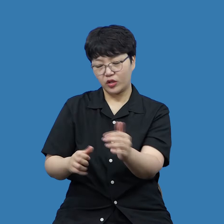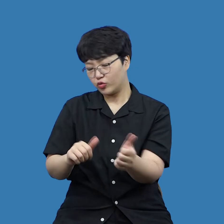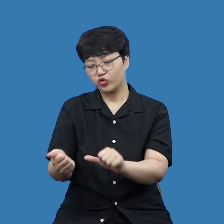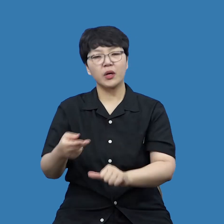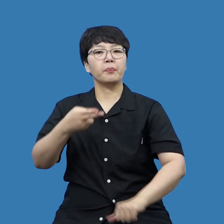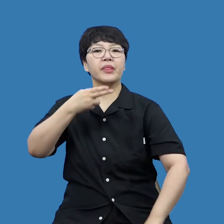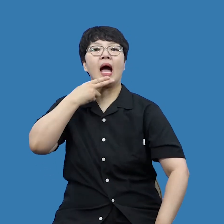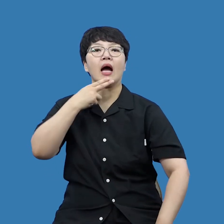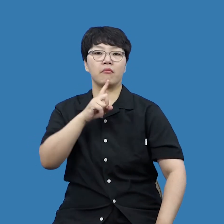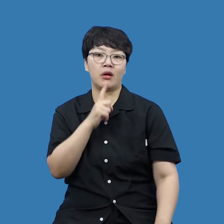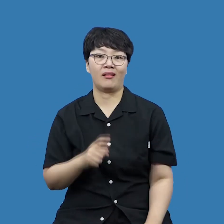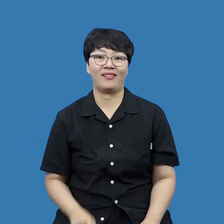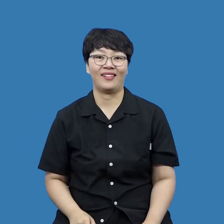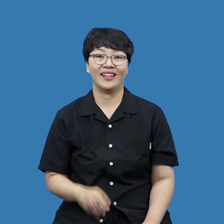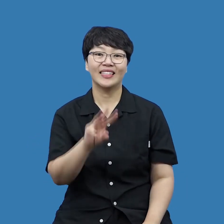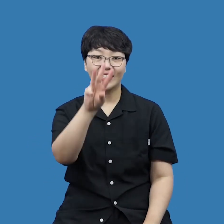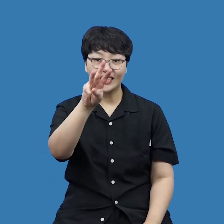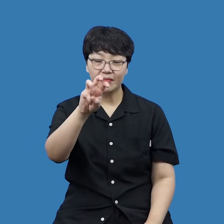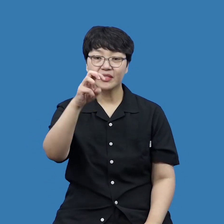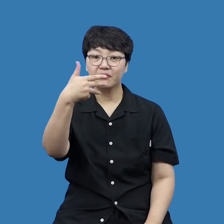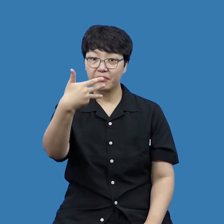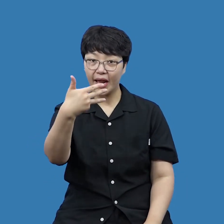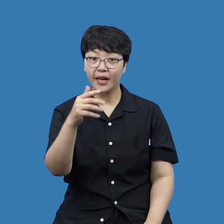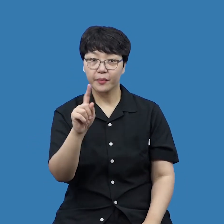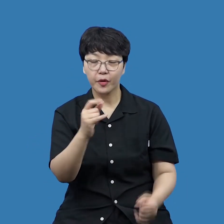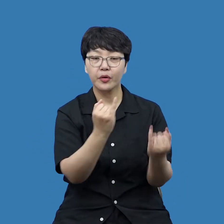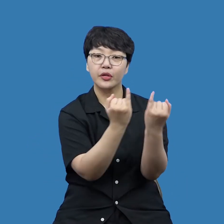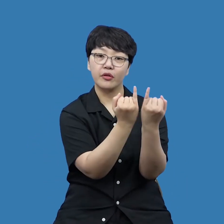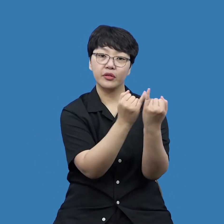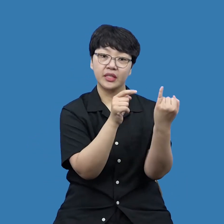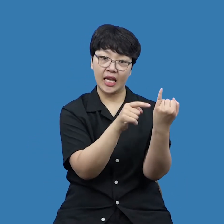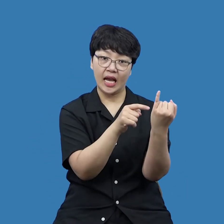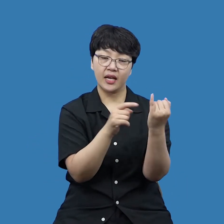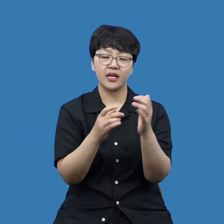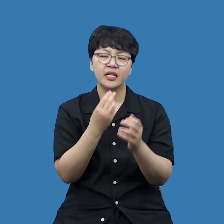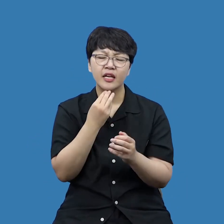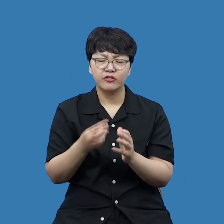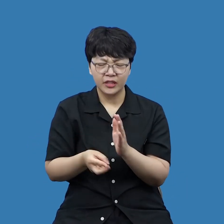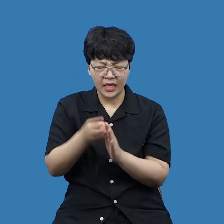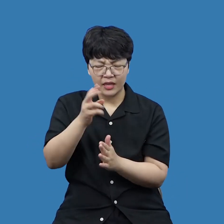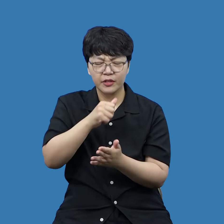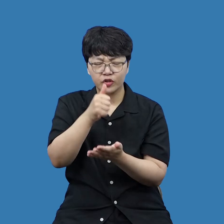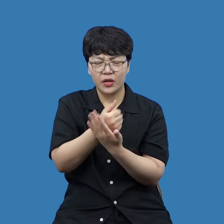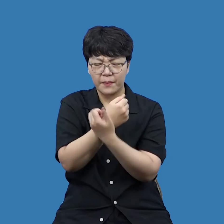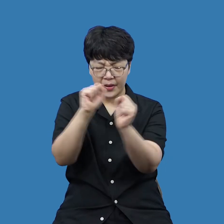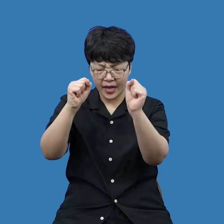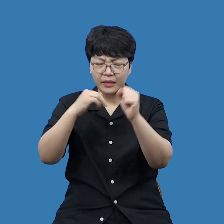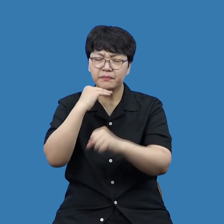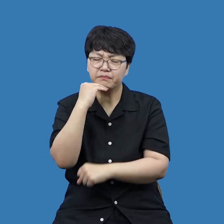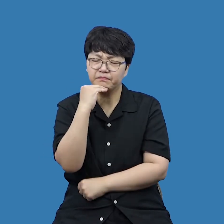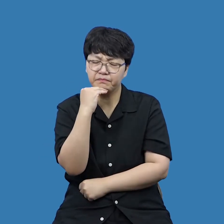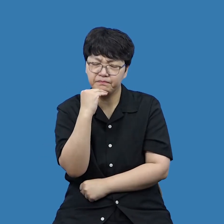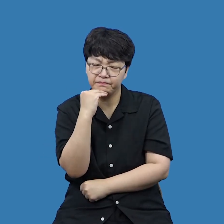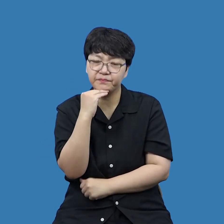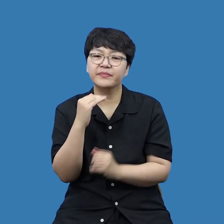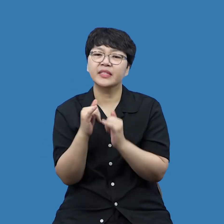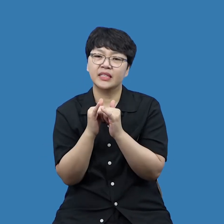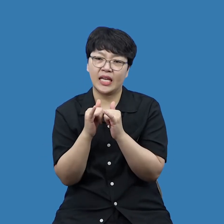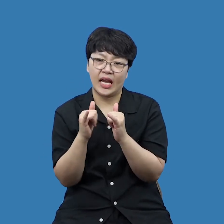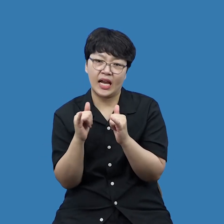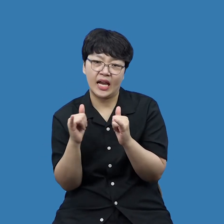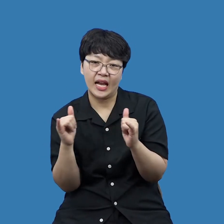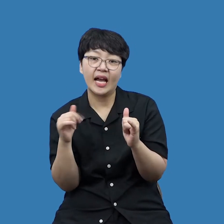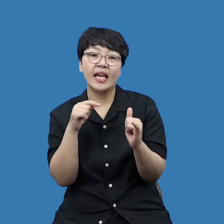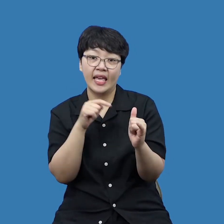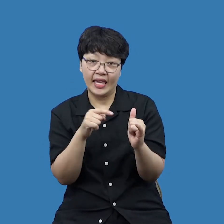안나에 대해서도 예루살렘의 속량을 구속을 바라는 모든 사람에게, 안나 역시